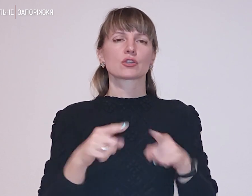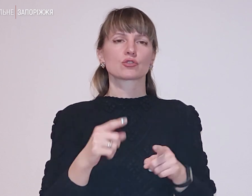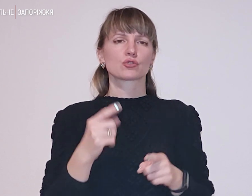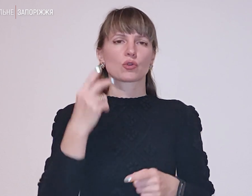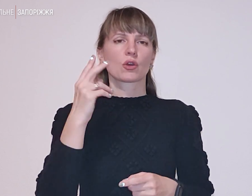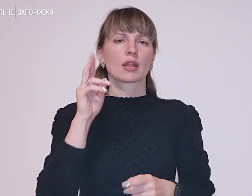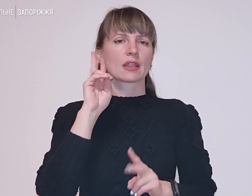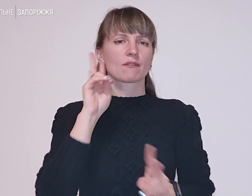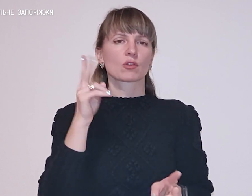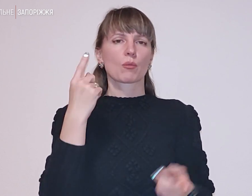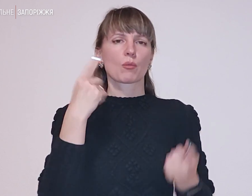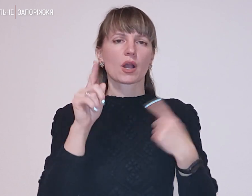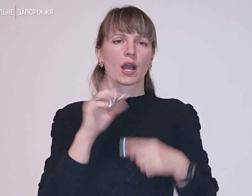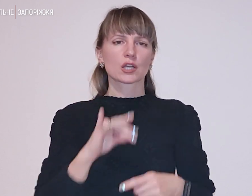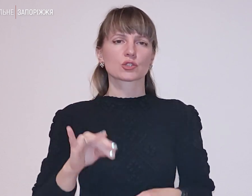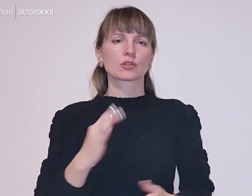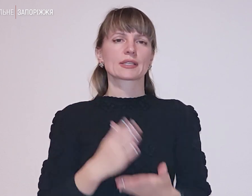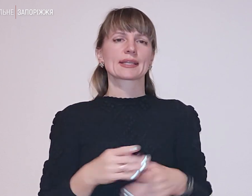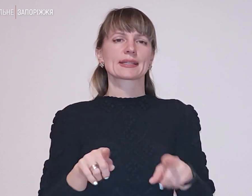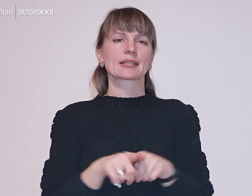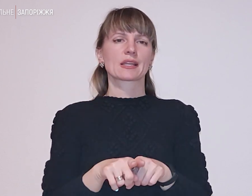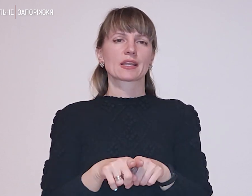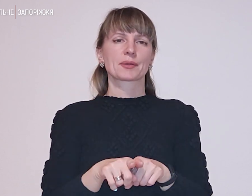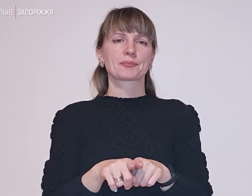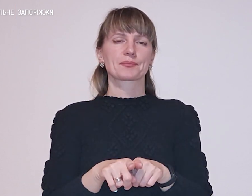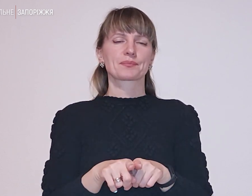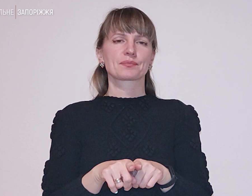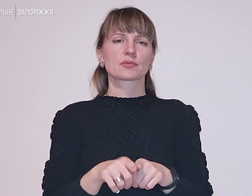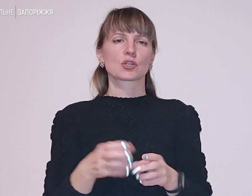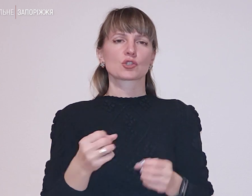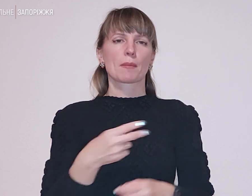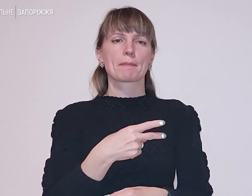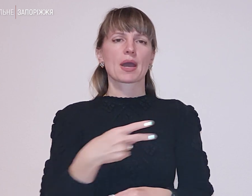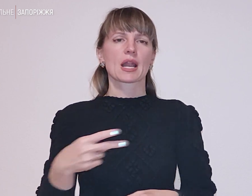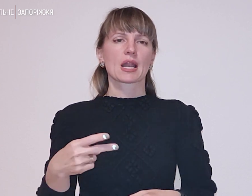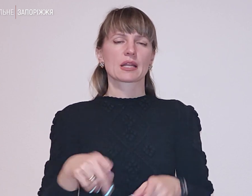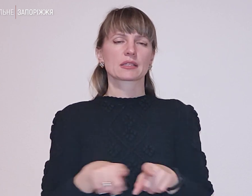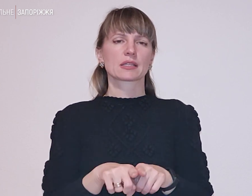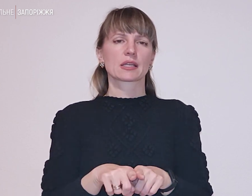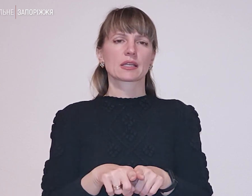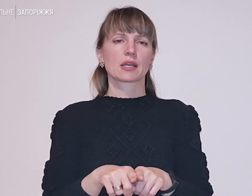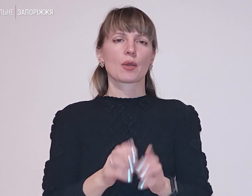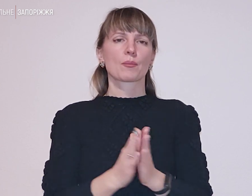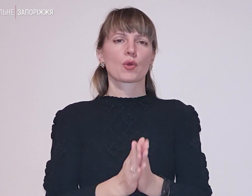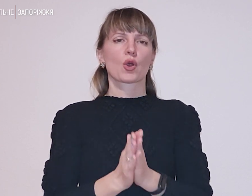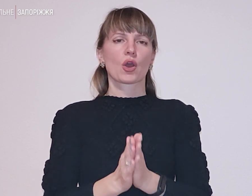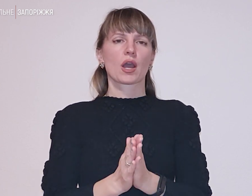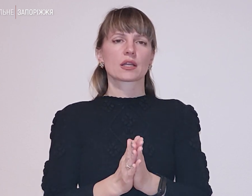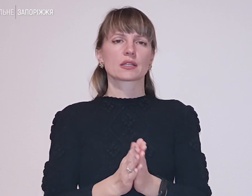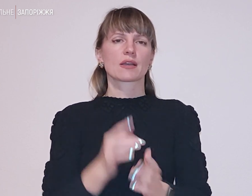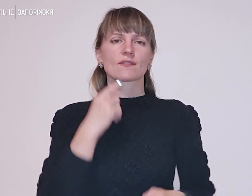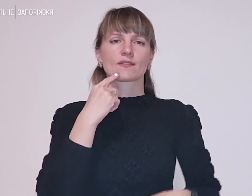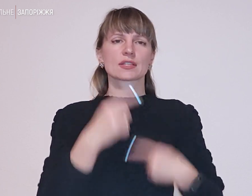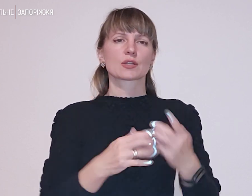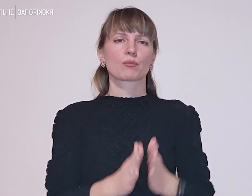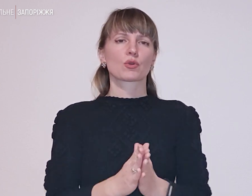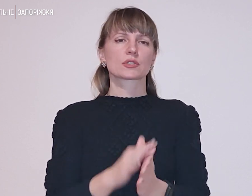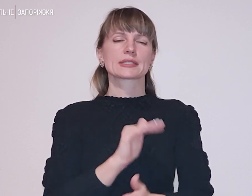казку. Крім того, у нас є ще такі паралельні такі прохання. Ми завжди просимо дітей намалювати